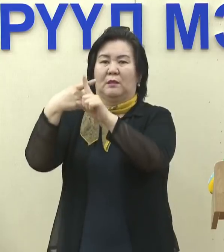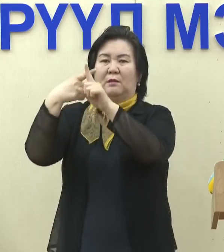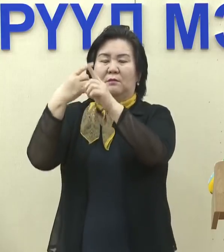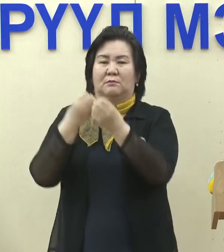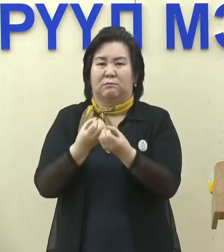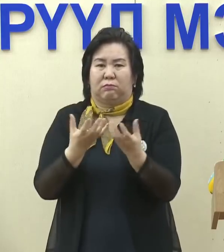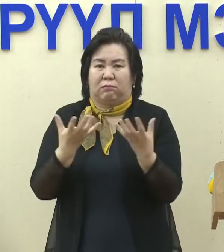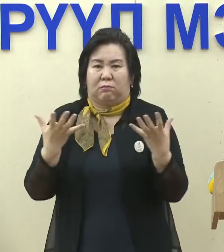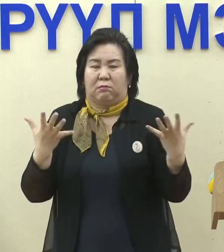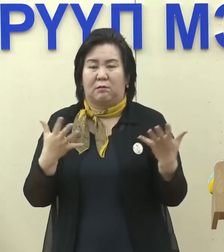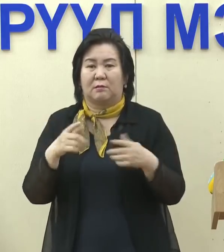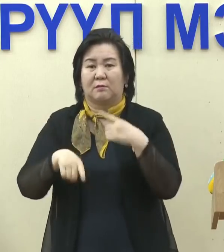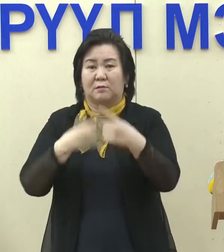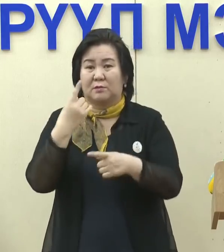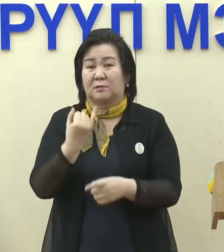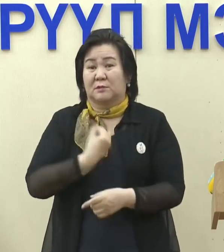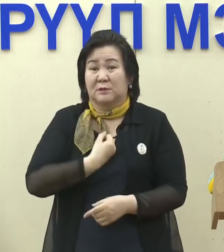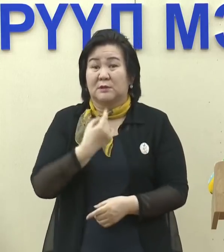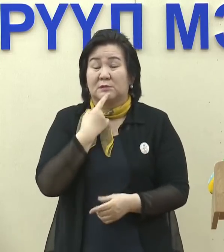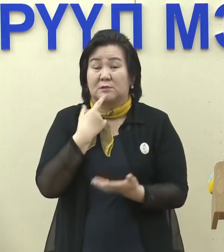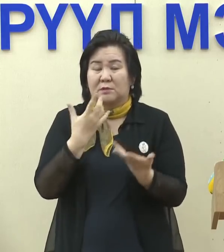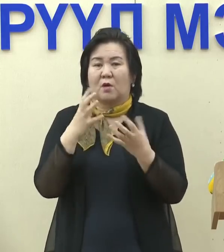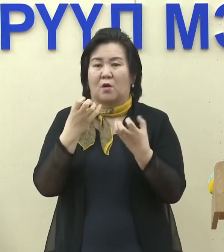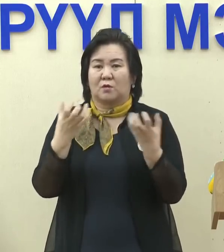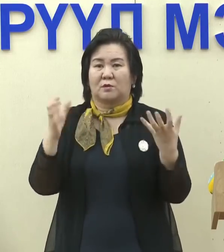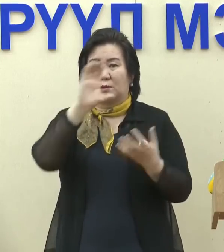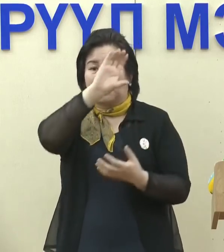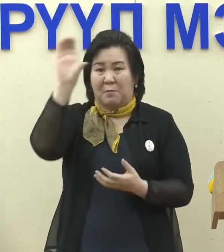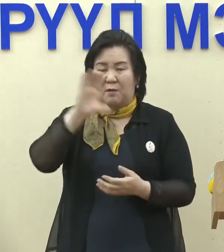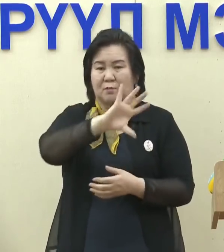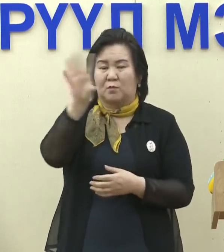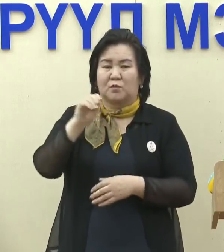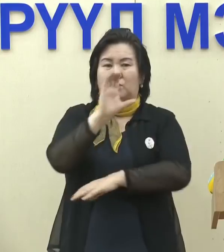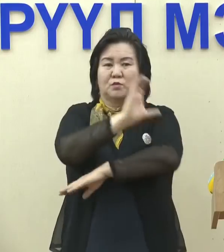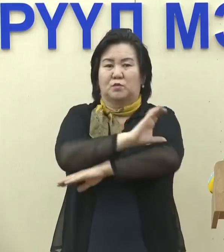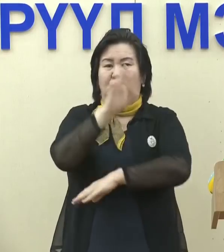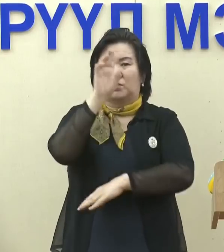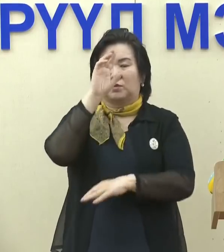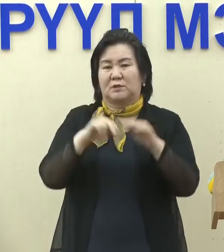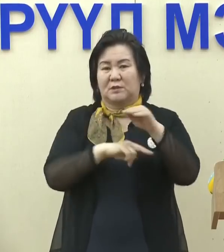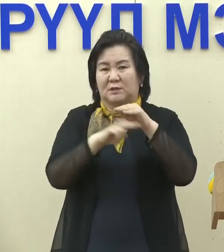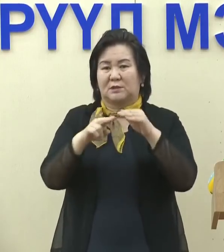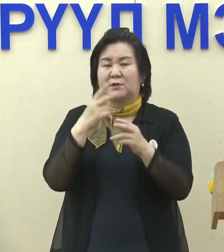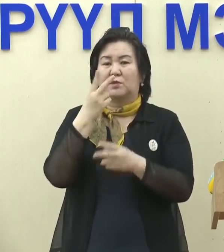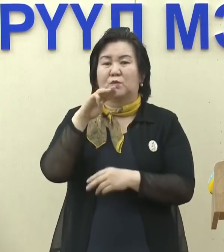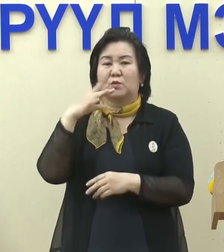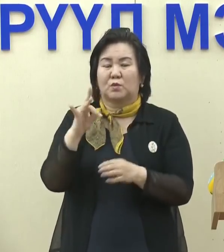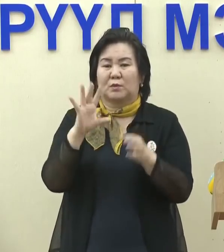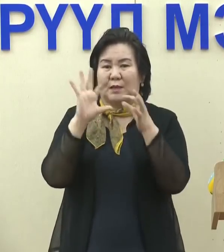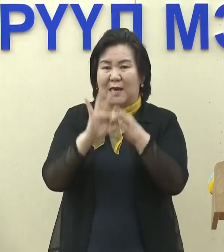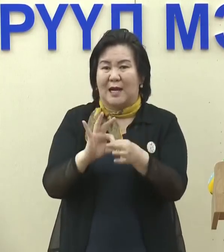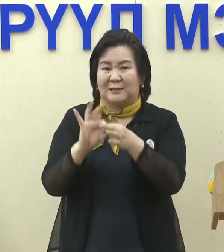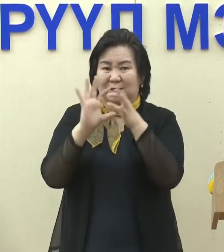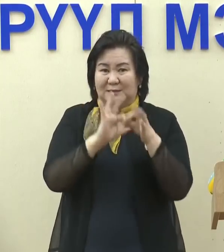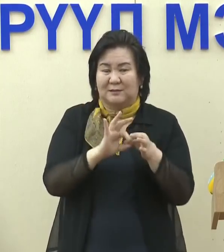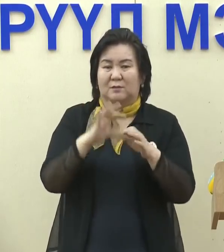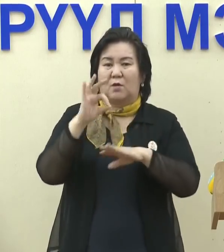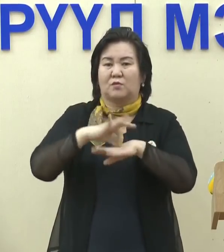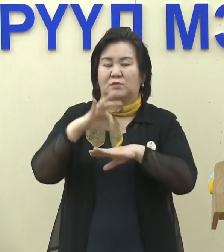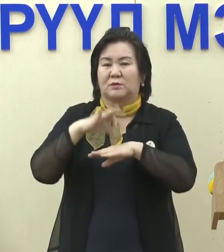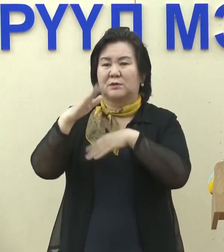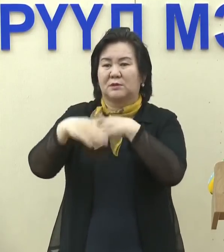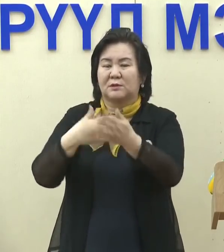бол маш өндөр эрсдэлтэй учраас олон нийтийн байгууллага хүүхэд одоо сургуулийн үйл ажиллагааг бол одоо түр хязгаарлах нь бол энэ өвчний тархалтаас